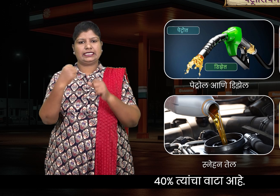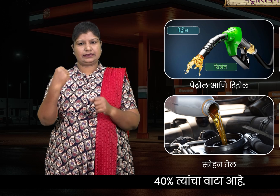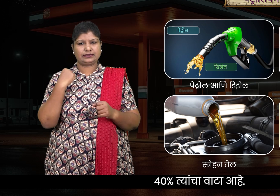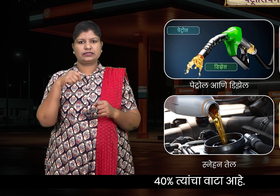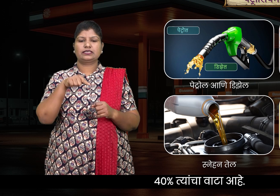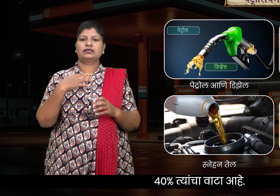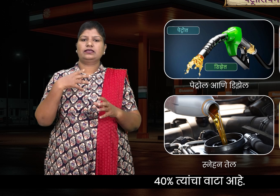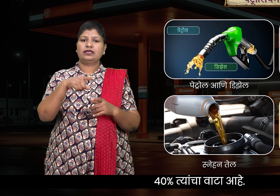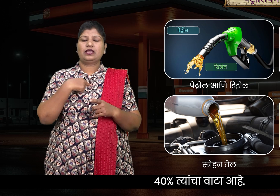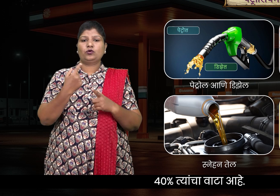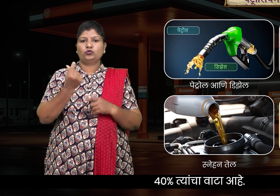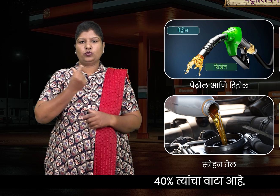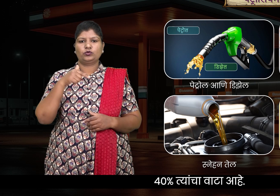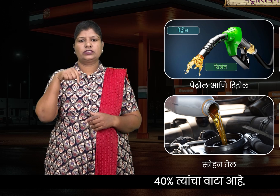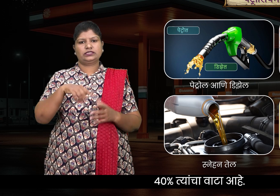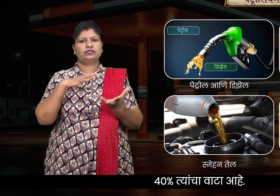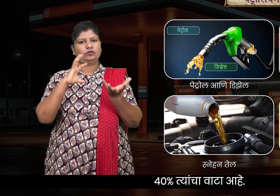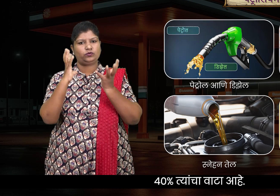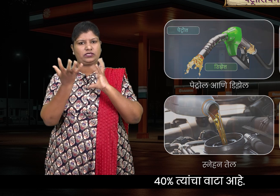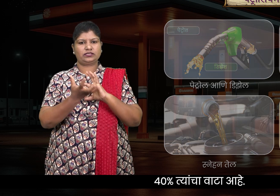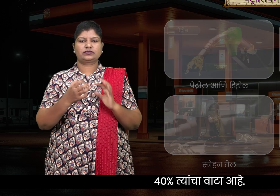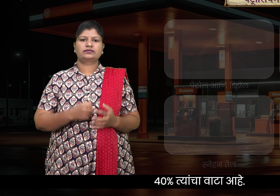40% त्यांचा वाटा आहे.